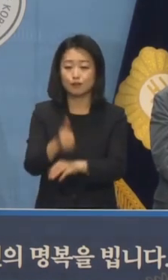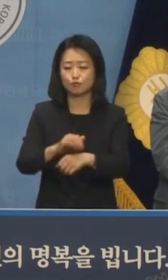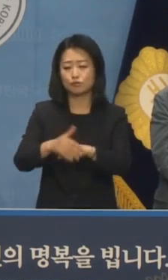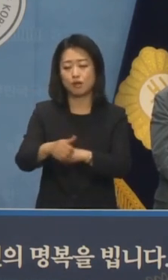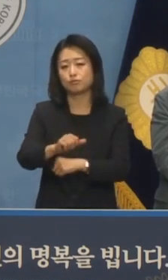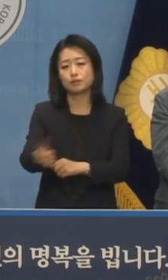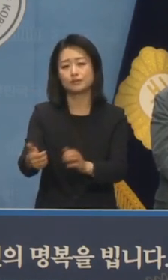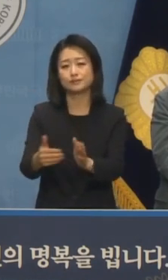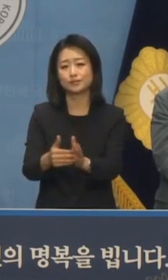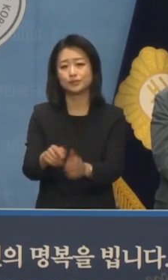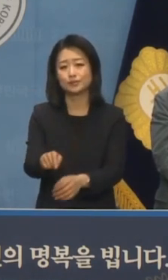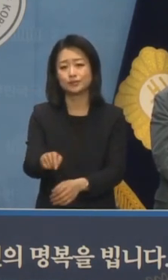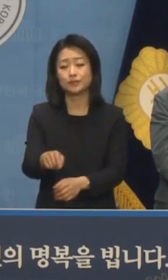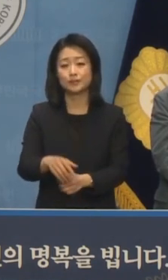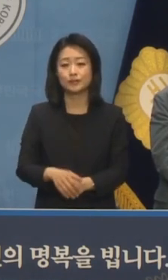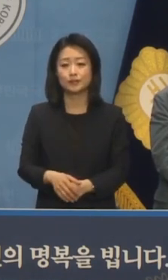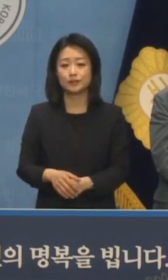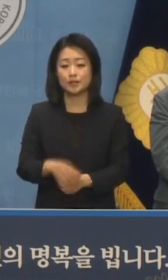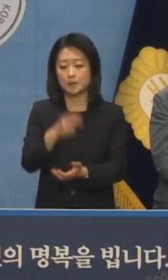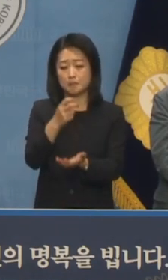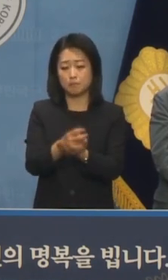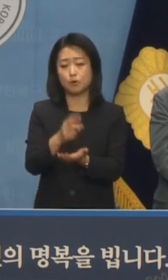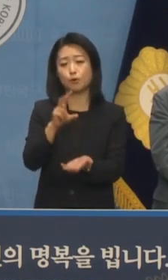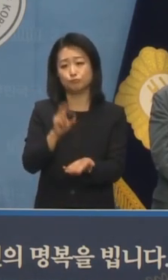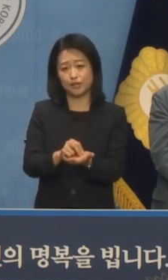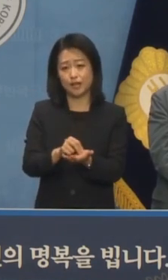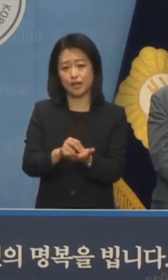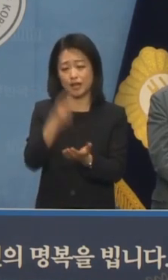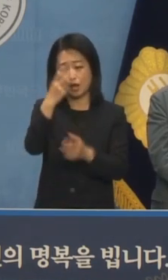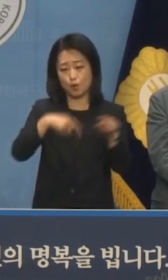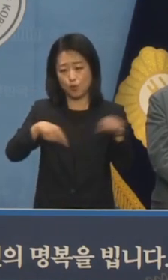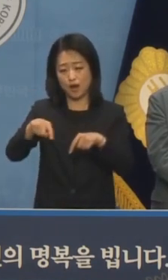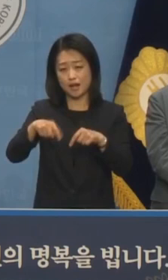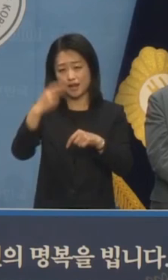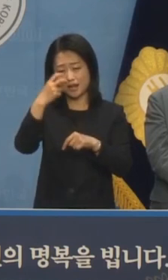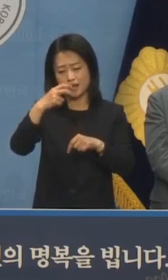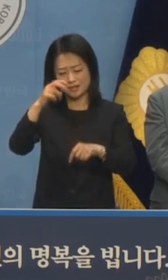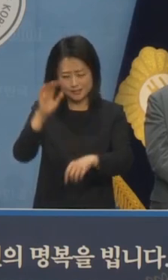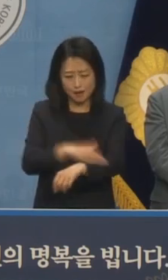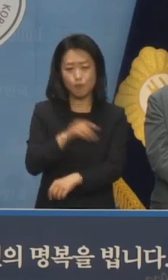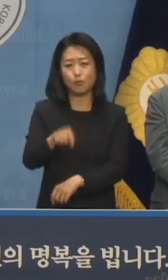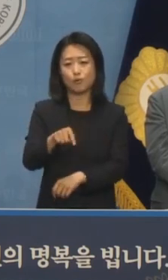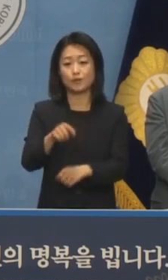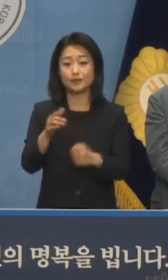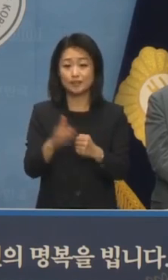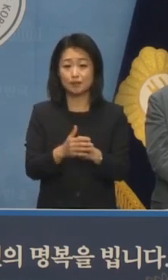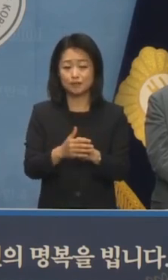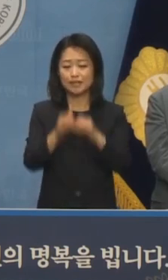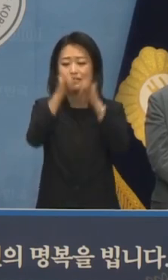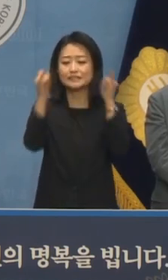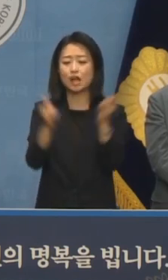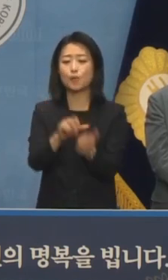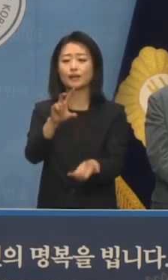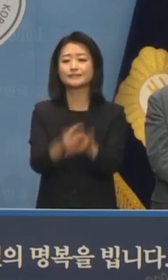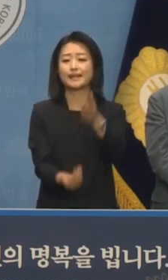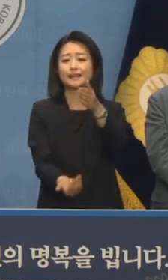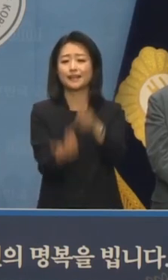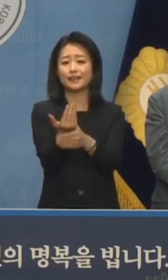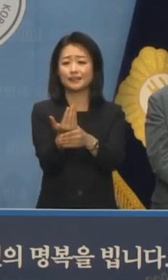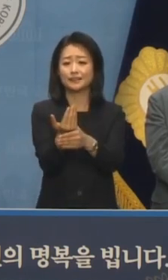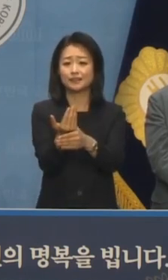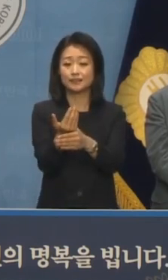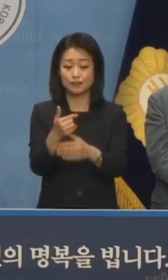오랜 기간 지속된 제도적인 결함과 관리감독의 소홀로 인한 사회재난이 분명했기에 저희의 외침에